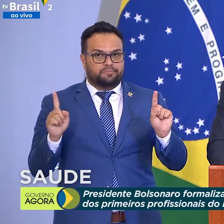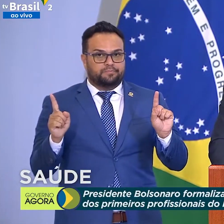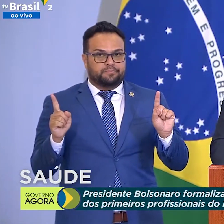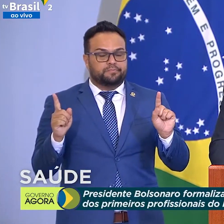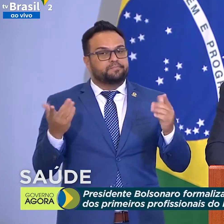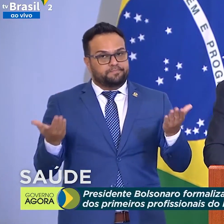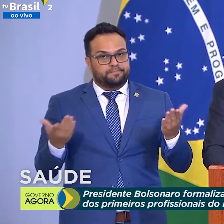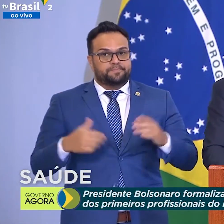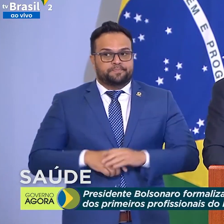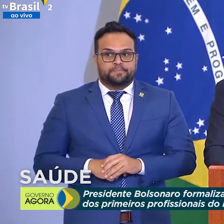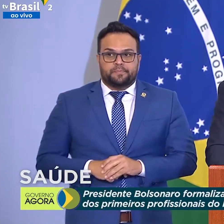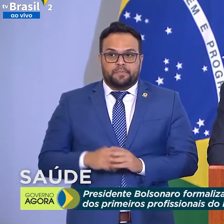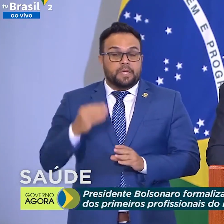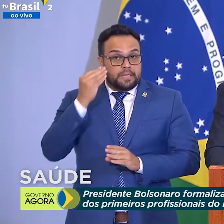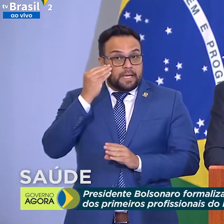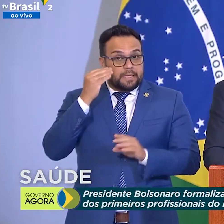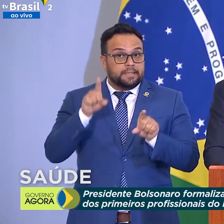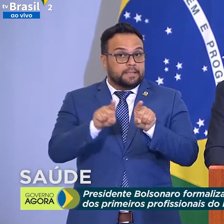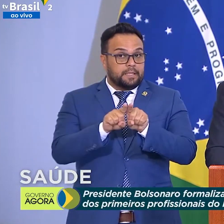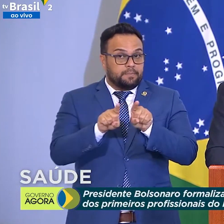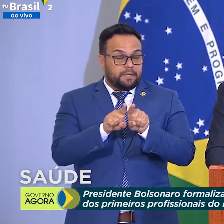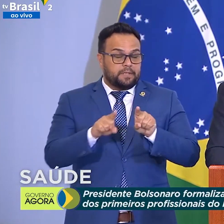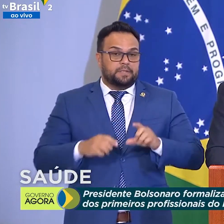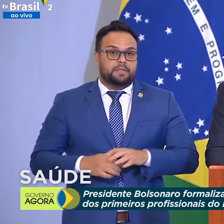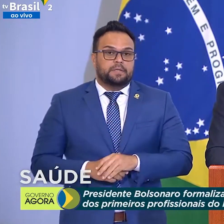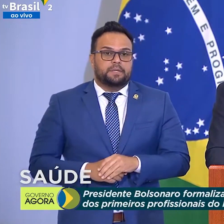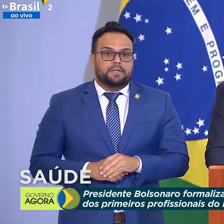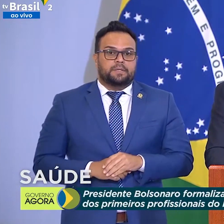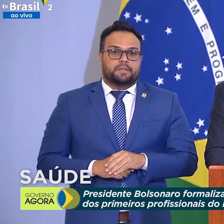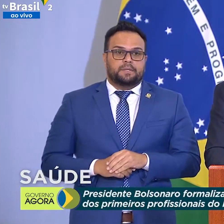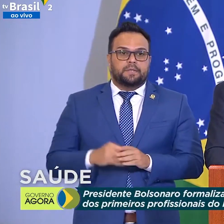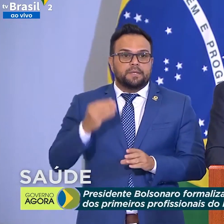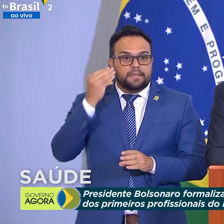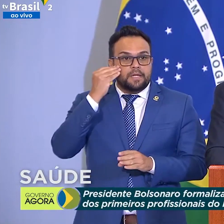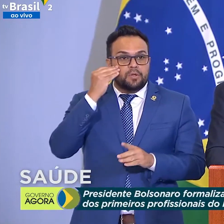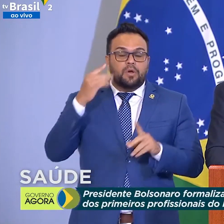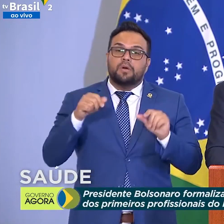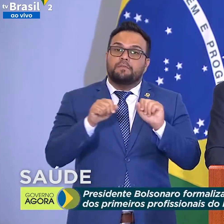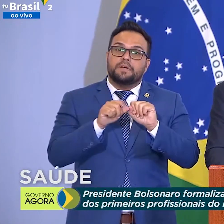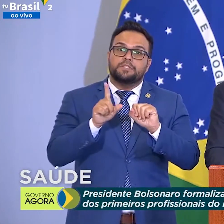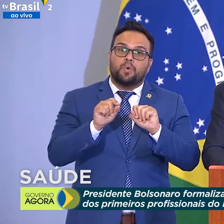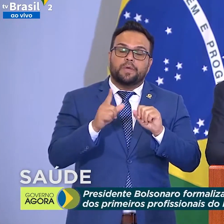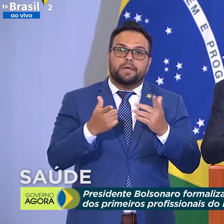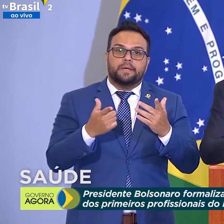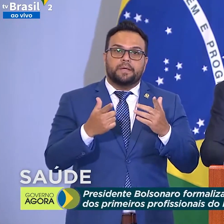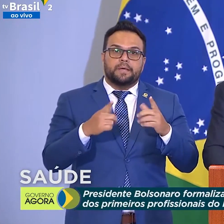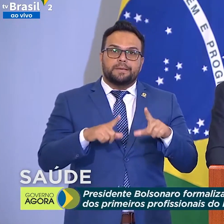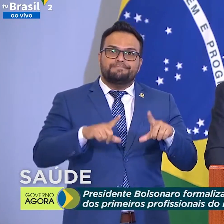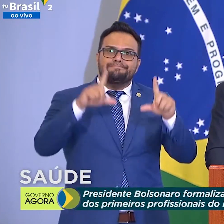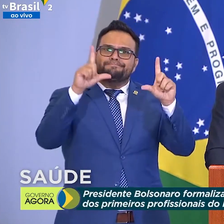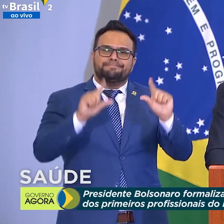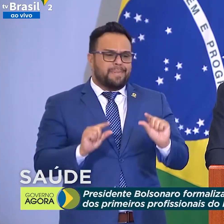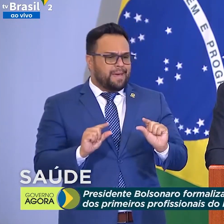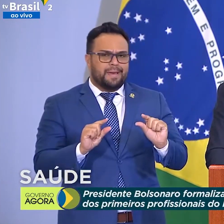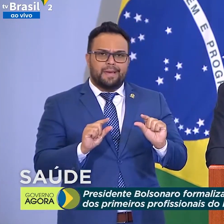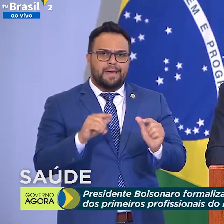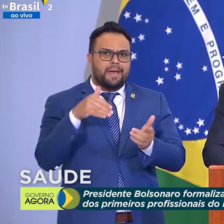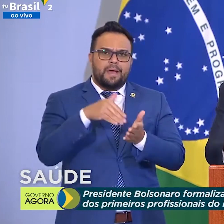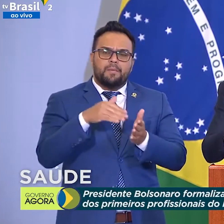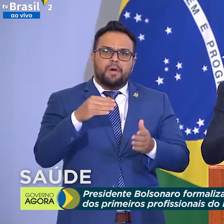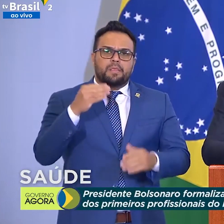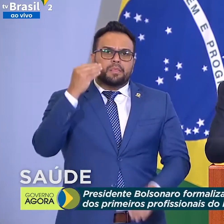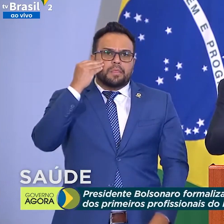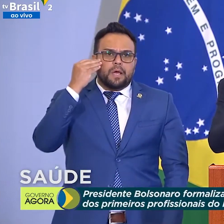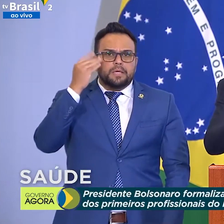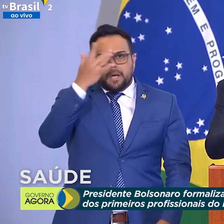possível. Tentamos também fazer, ô Mayra, um mínimo de teste